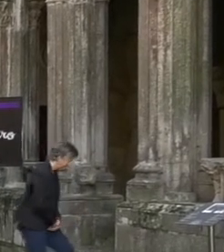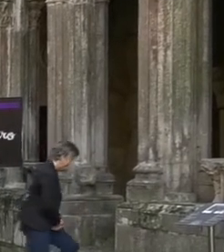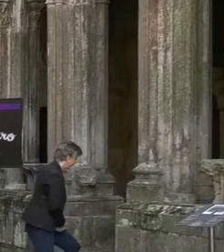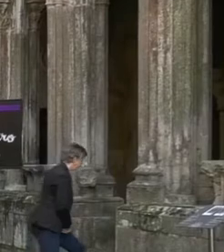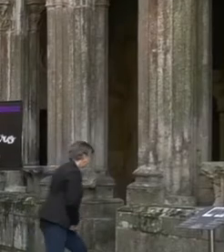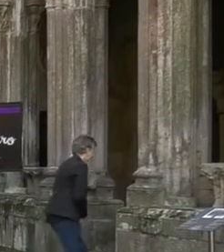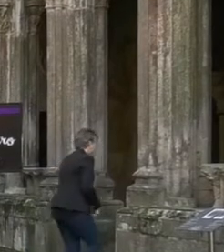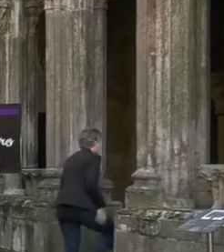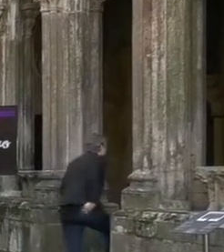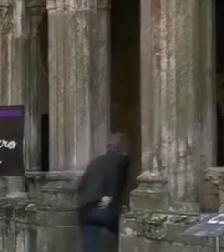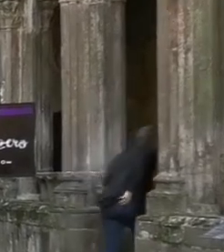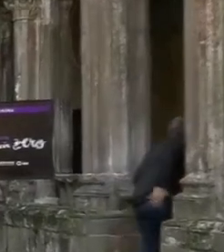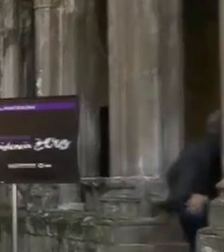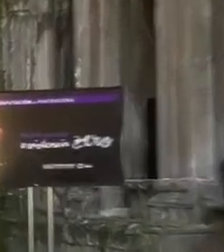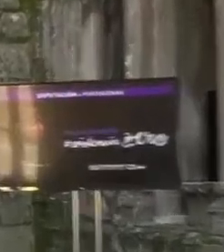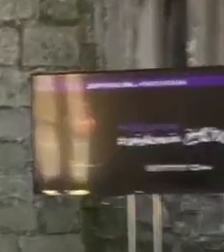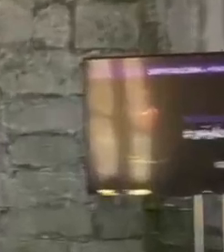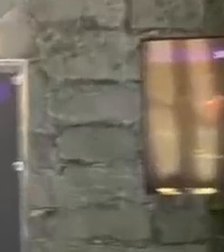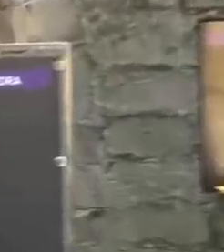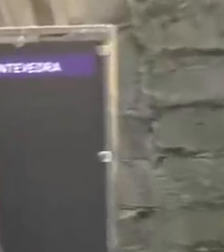Brava, brava.